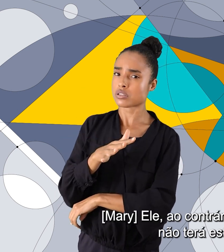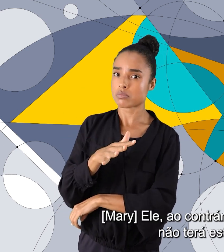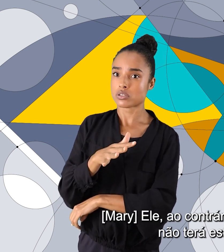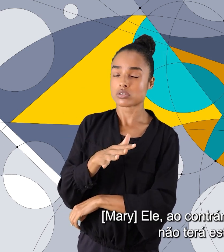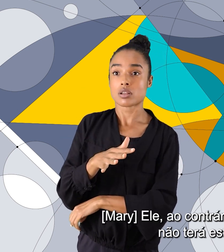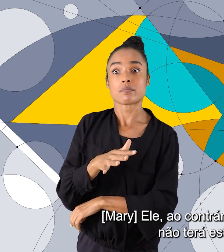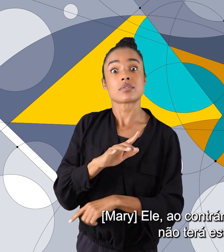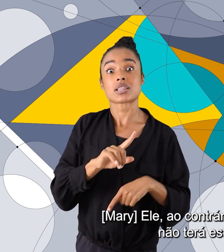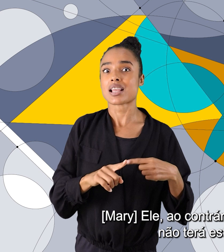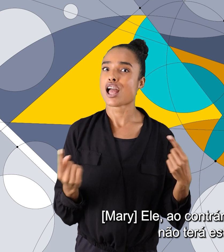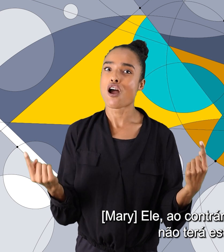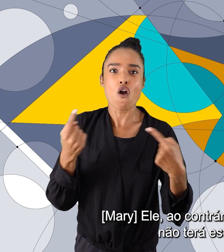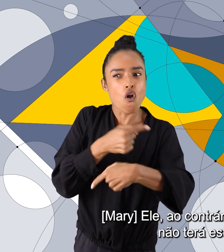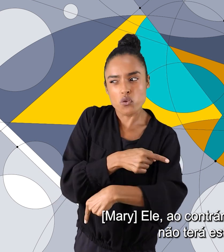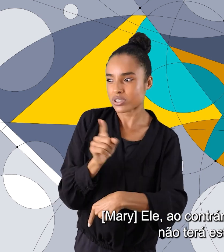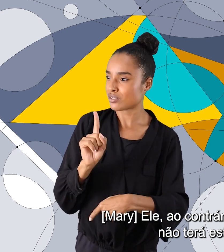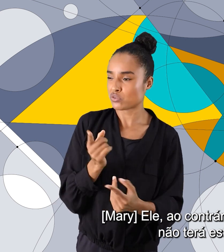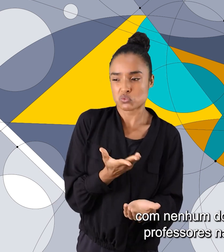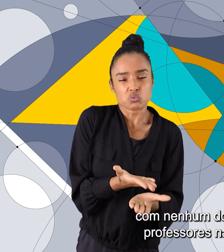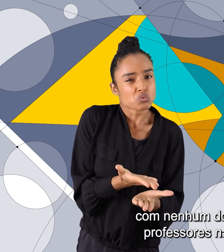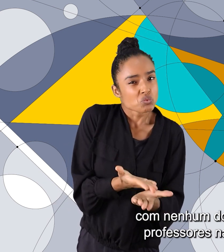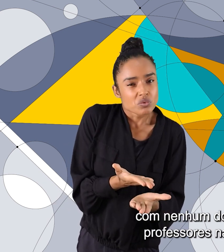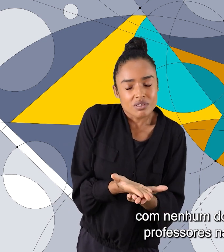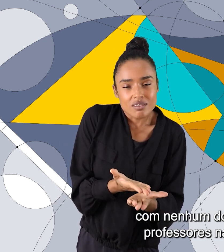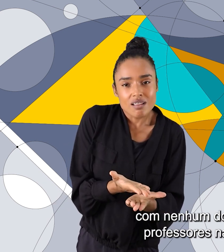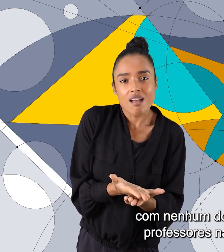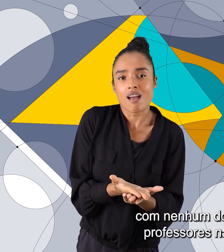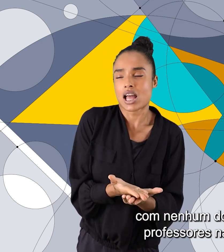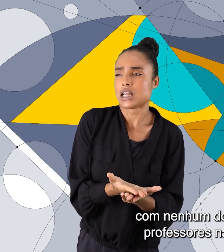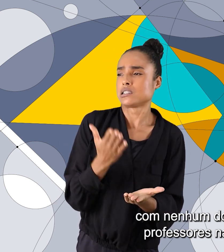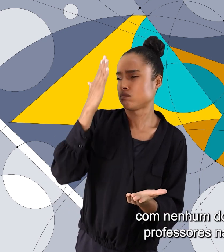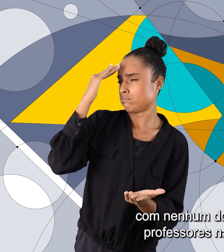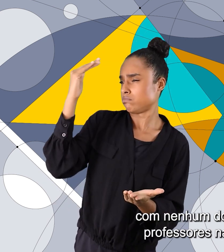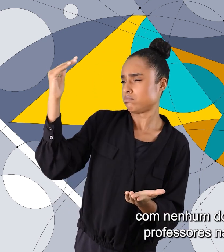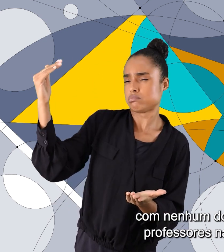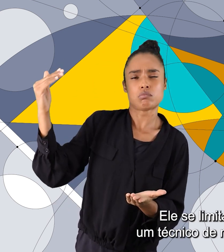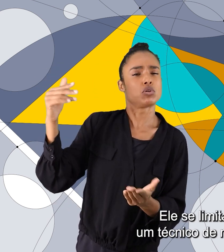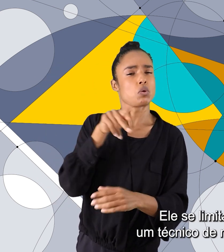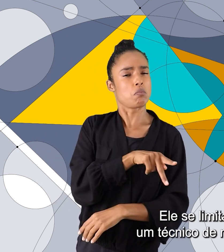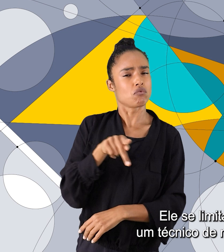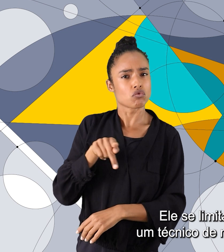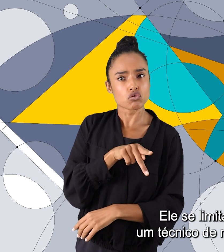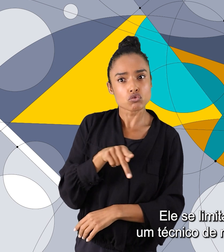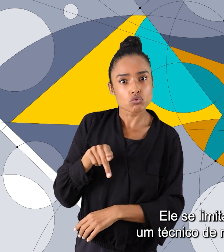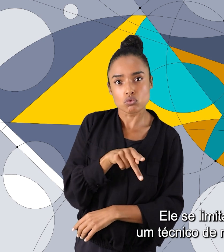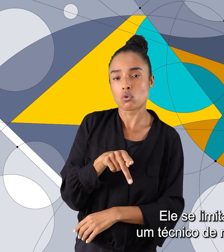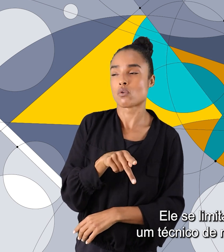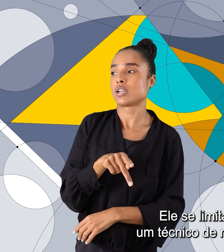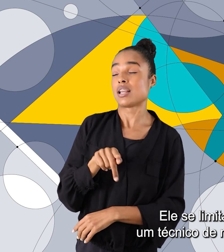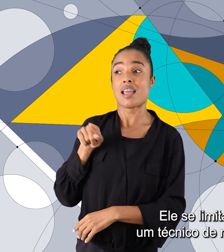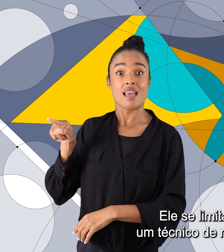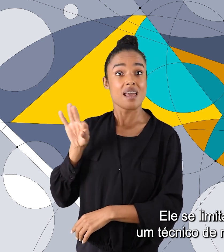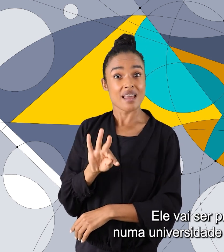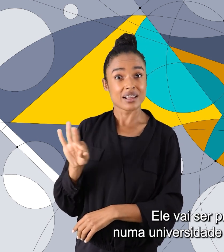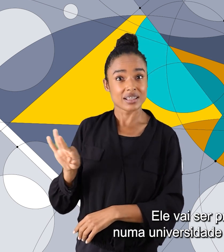ao contrário do que se diz, não terá estudado com nenhum dos grandes professores na França. Ele se limita a ser um técnico